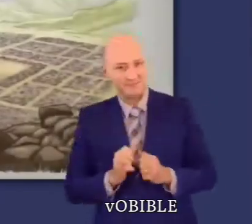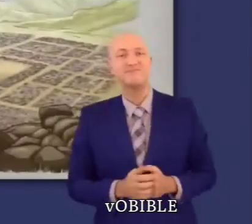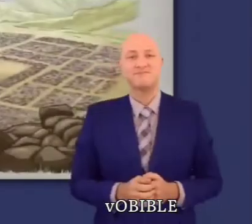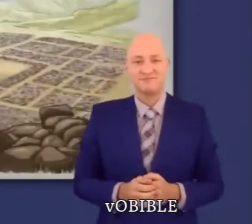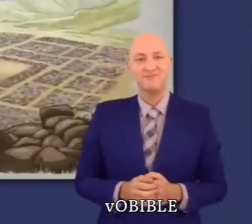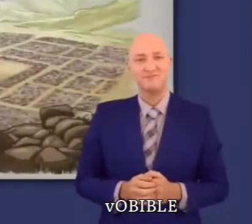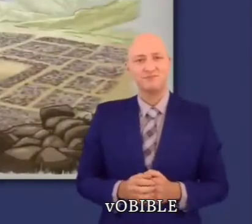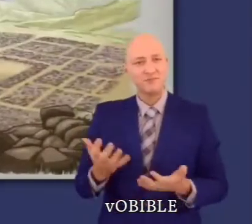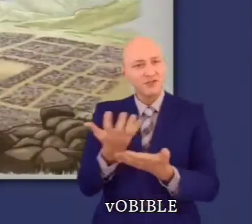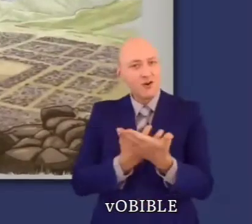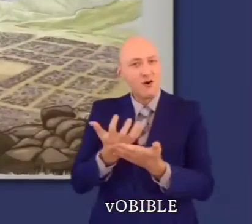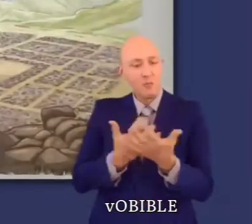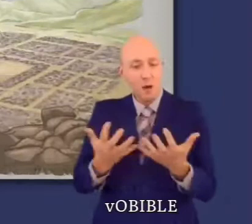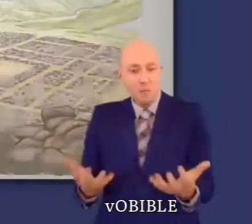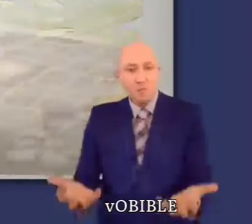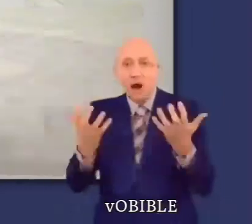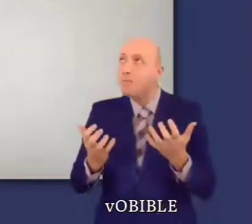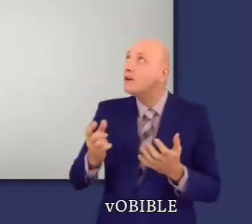la rédaction.